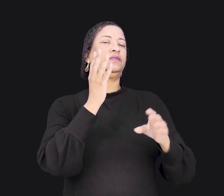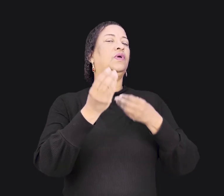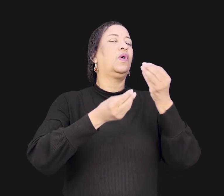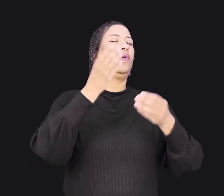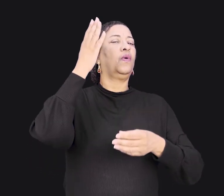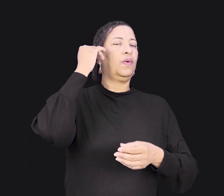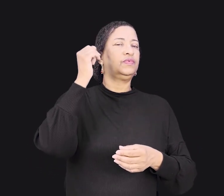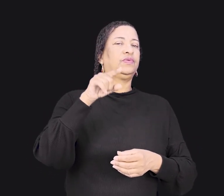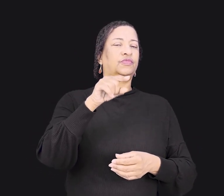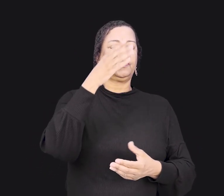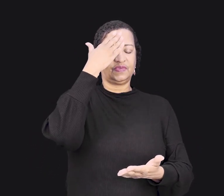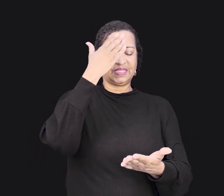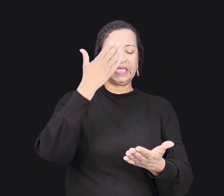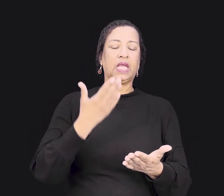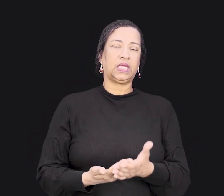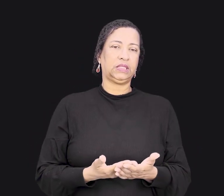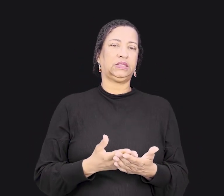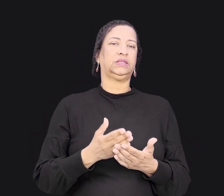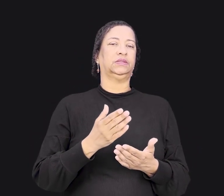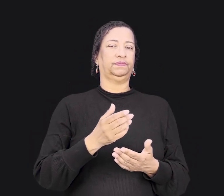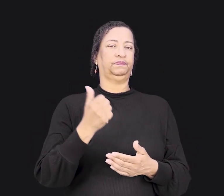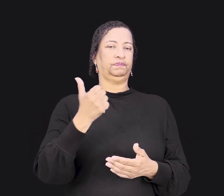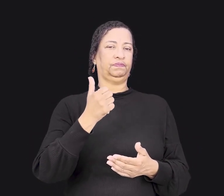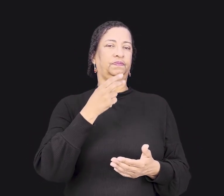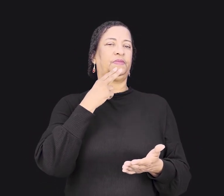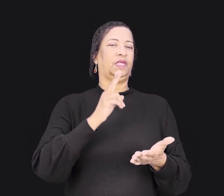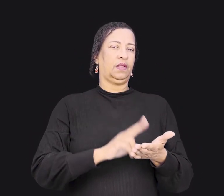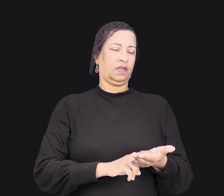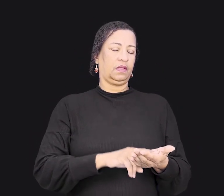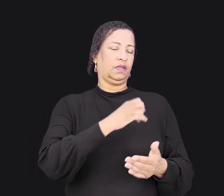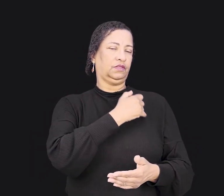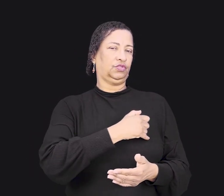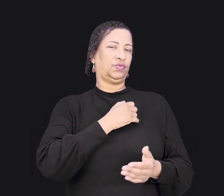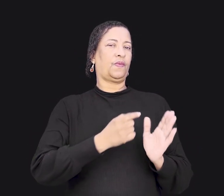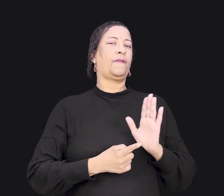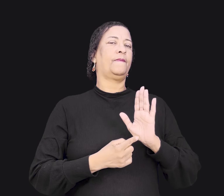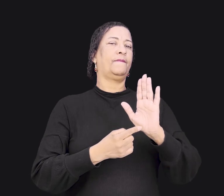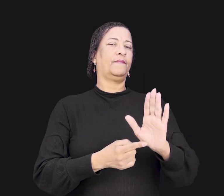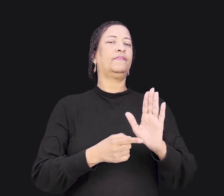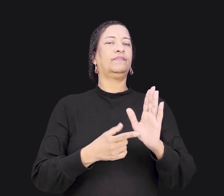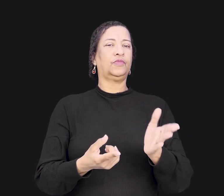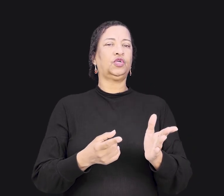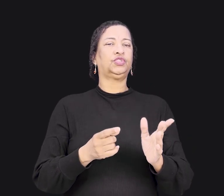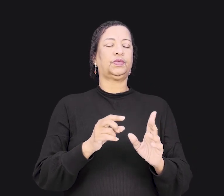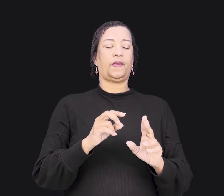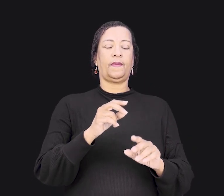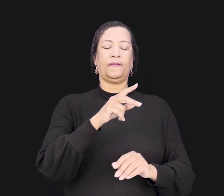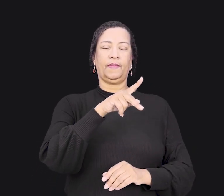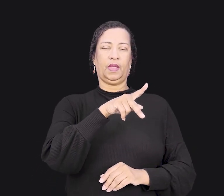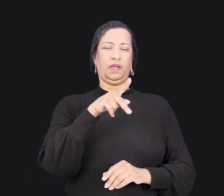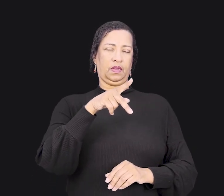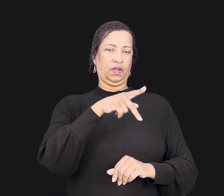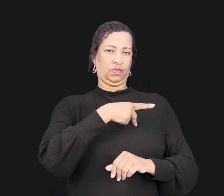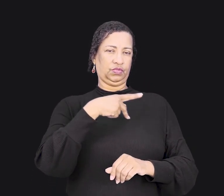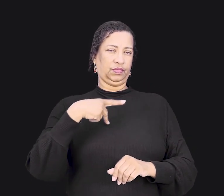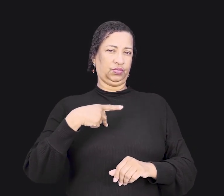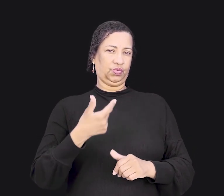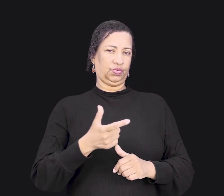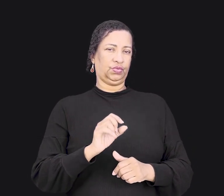você realmente crê. A primeira carta de João oferece um indicador para os pastores. Uma das dicas é a seguinte: